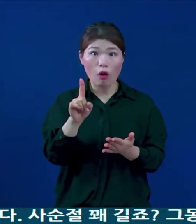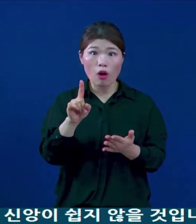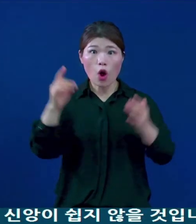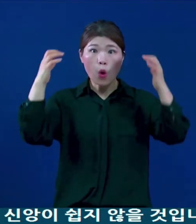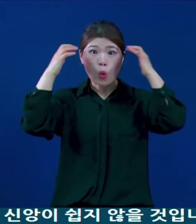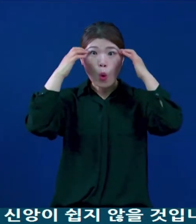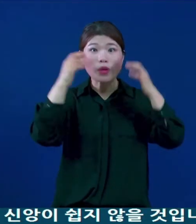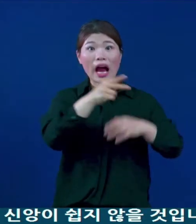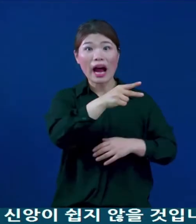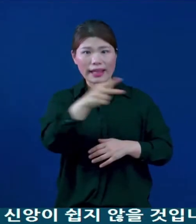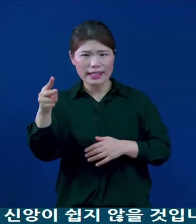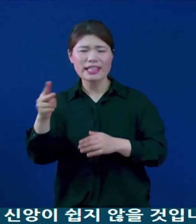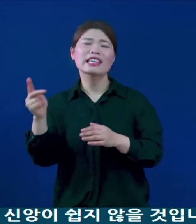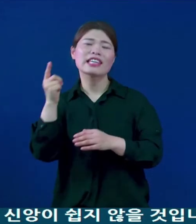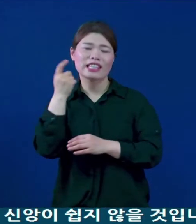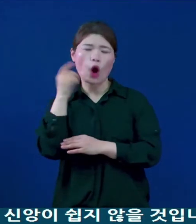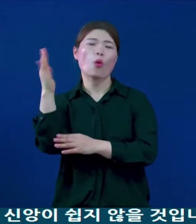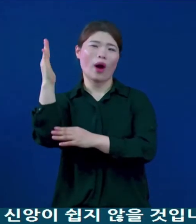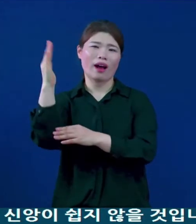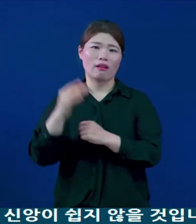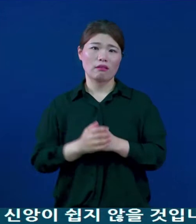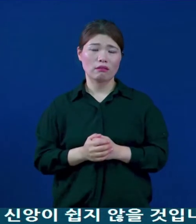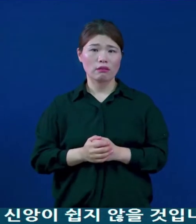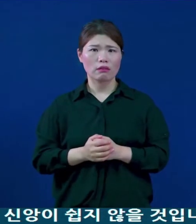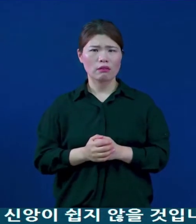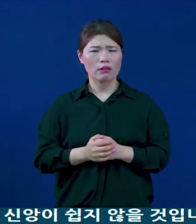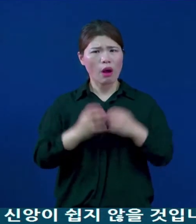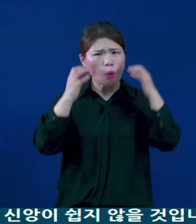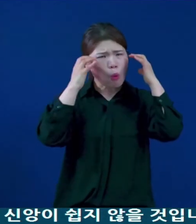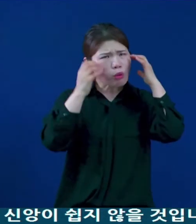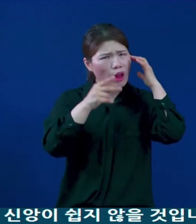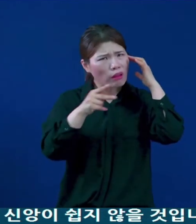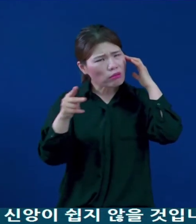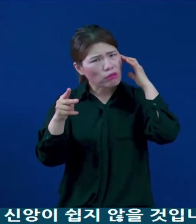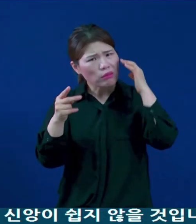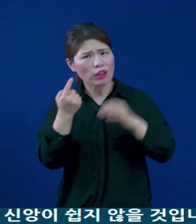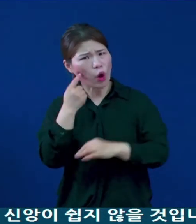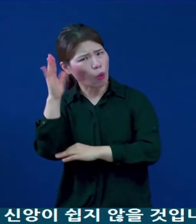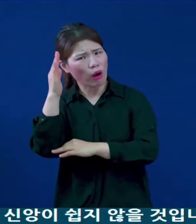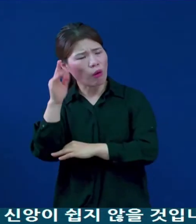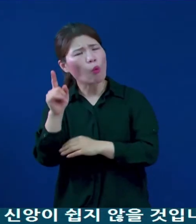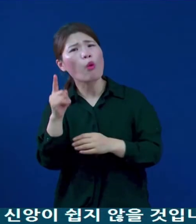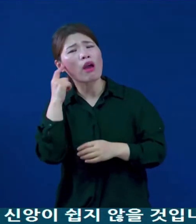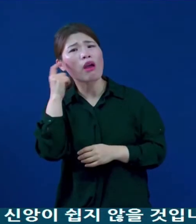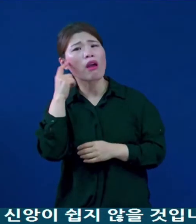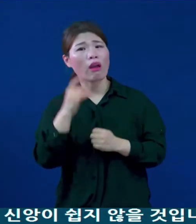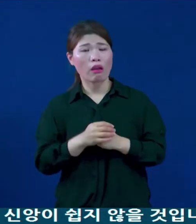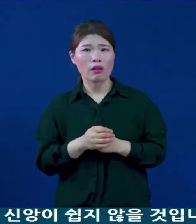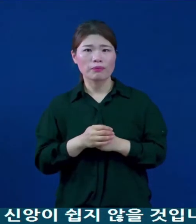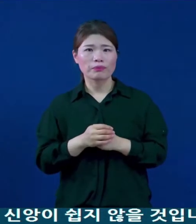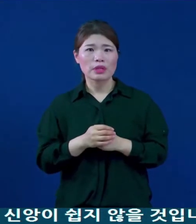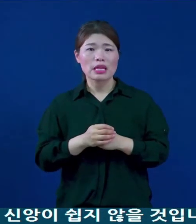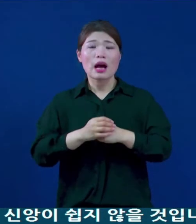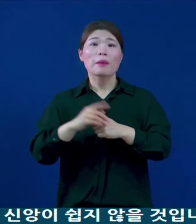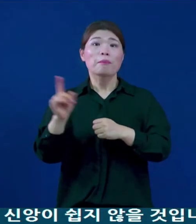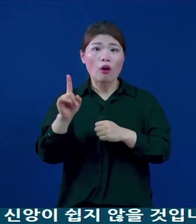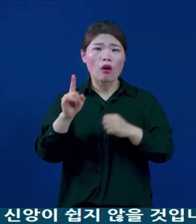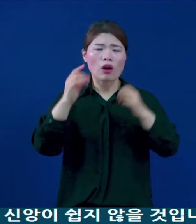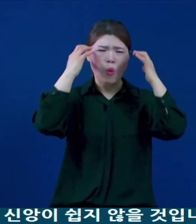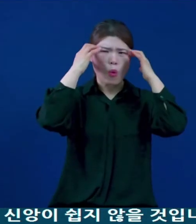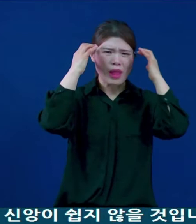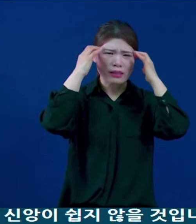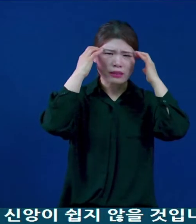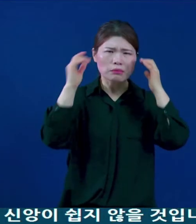겁니다. 어떻게 고난이 영광일까? 고난이 영광인 이유는, 특별히 십자가를 지신